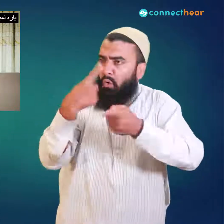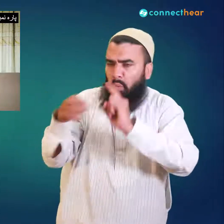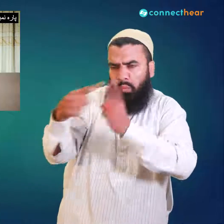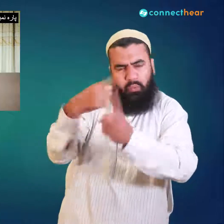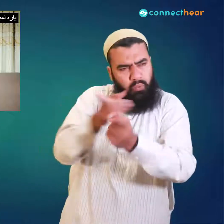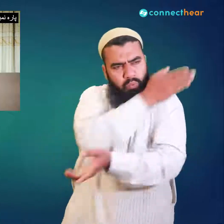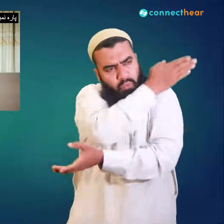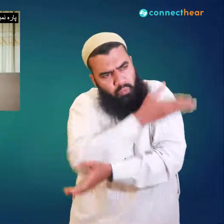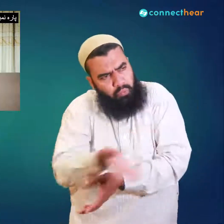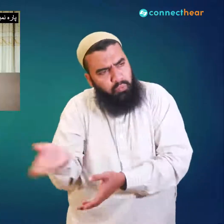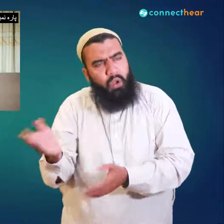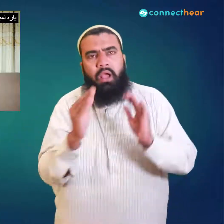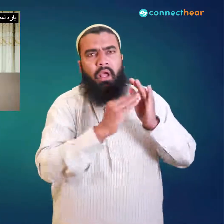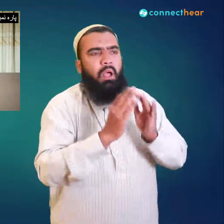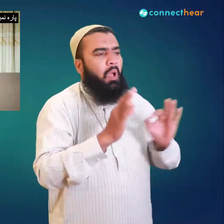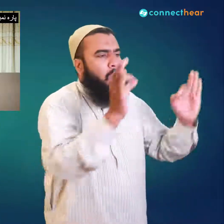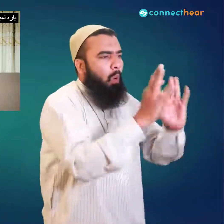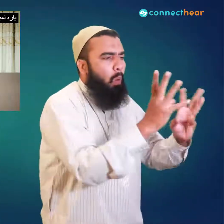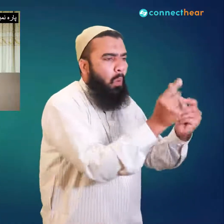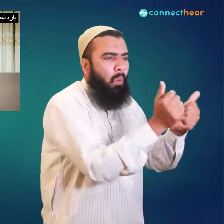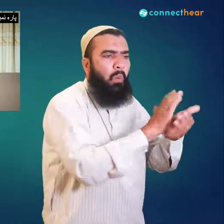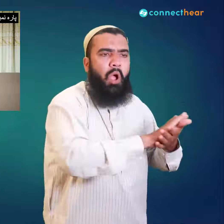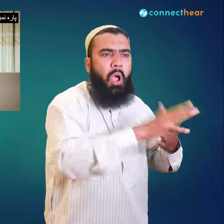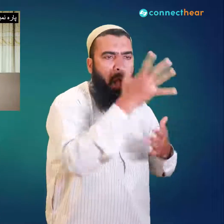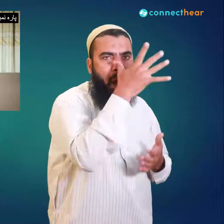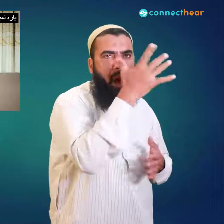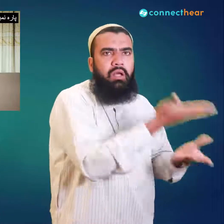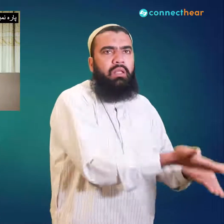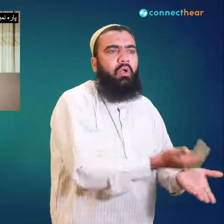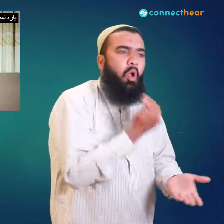چاہیے جو دین کی سمجھ بوجھ حاصل کرے۔